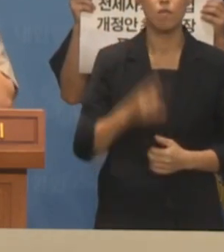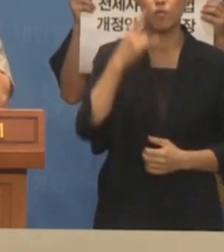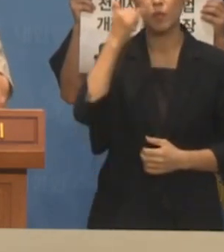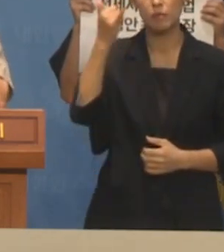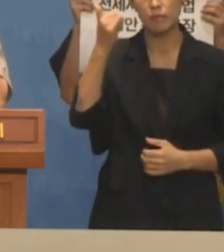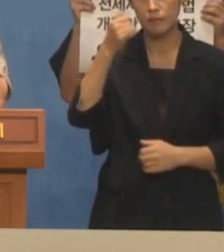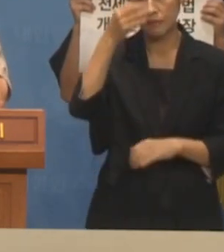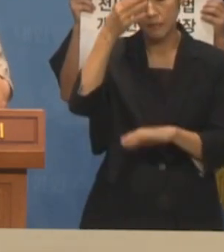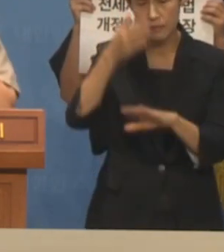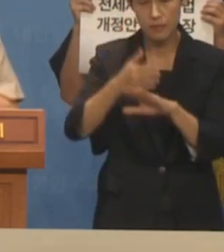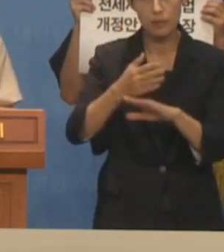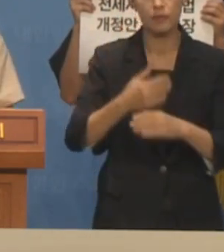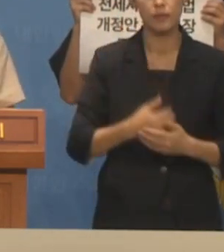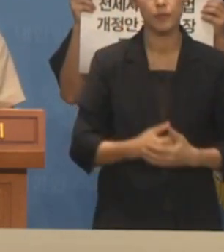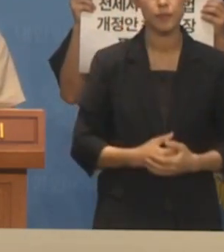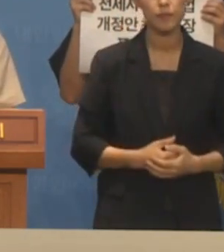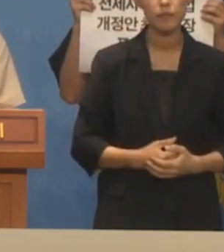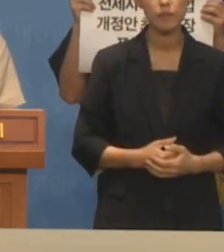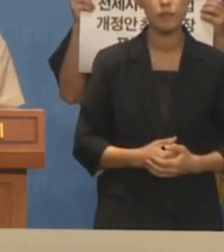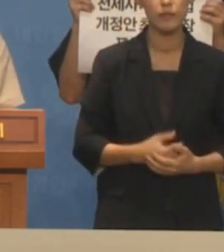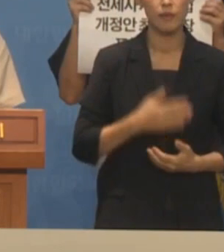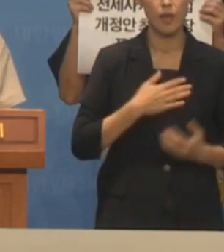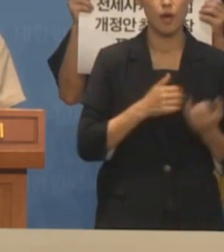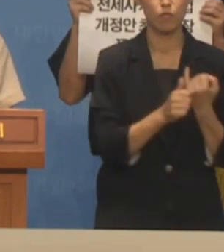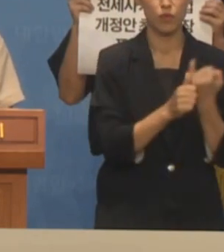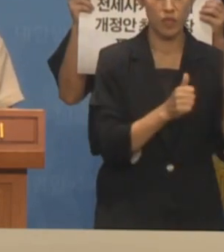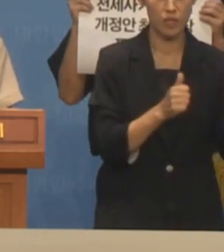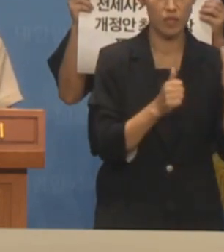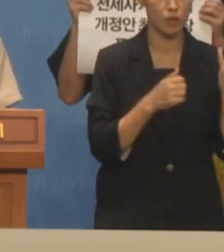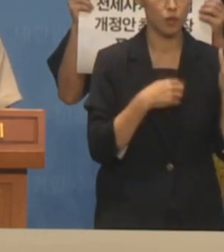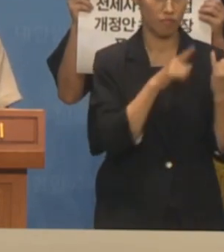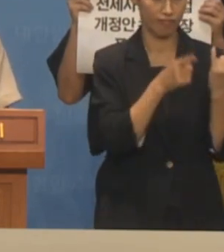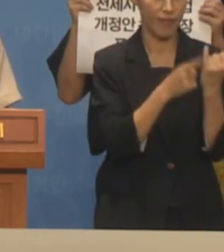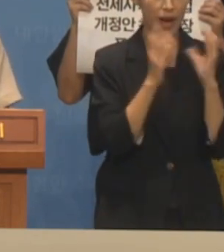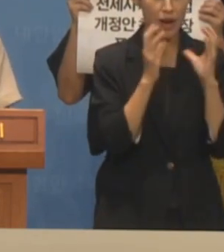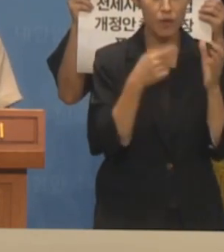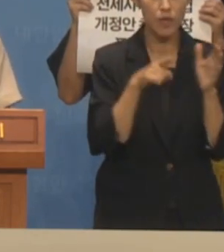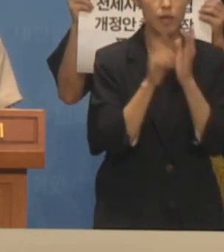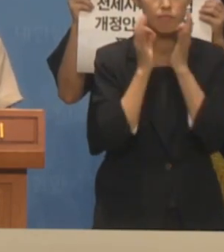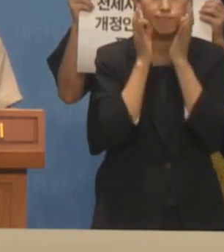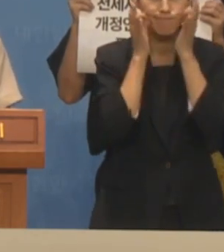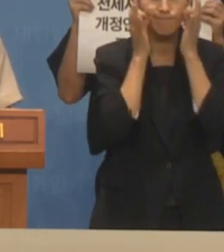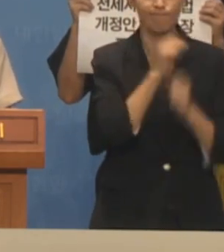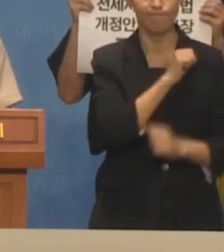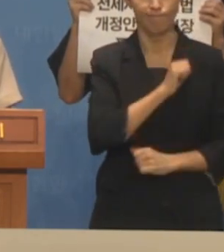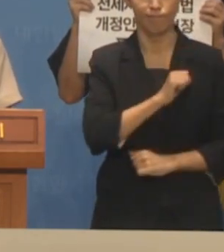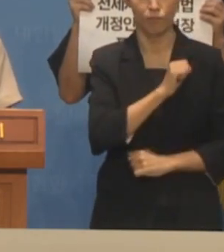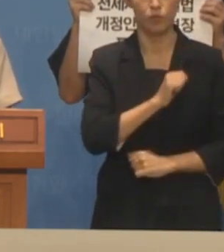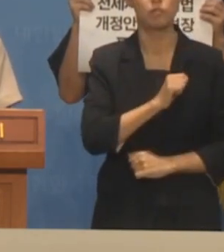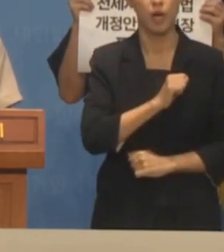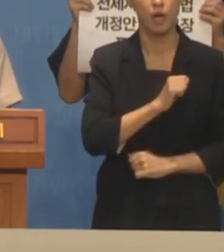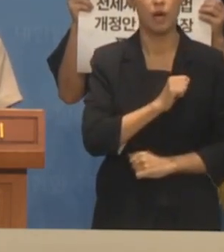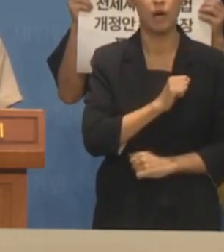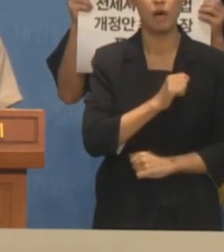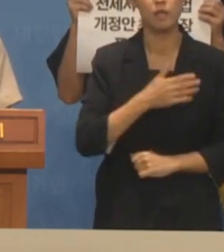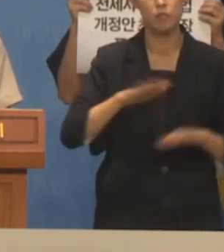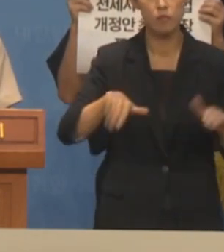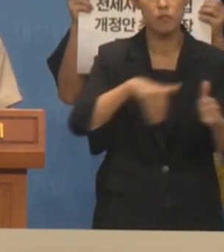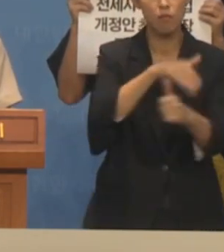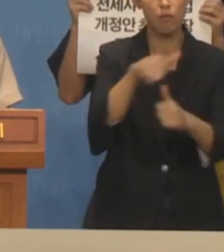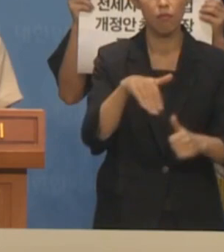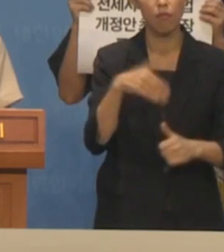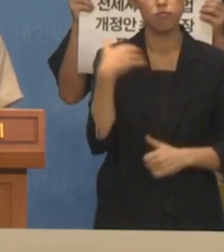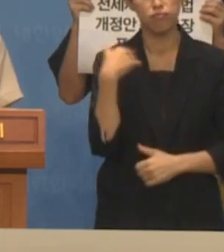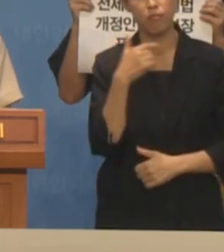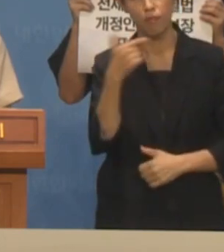너무 죄송합니다. 지금은 제 아내와 곧 태어날 아이를 위해 최선을 다해서 버티고 있지만 저에게 닥친 이 현실이 너무나도